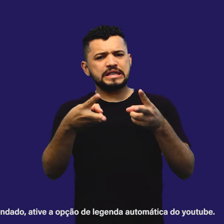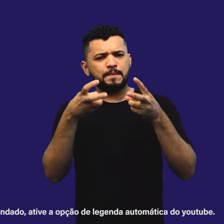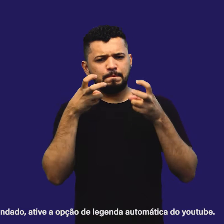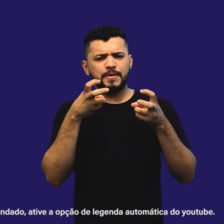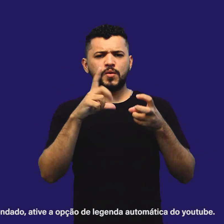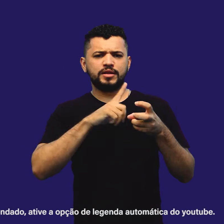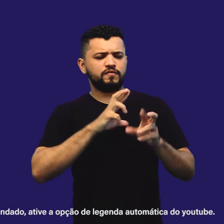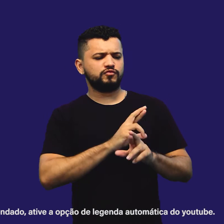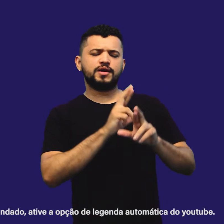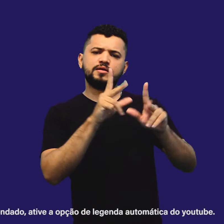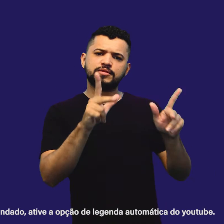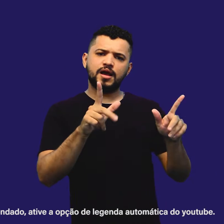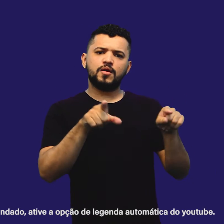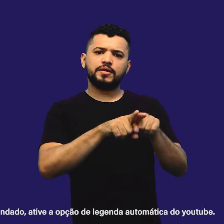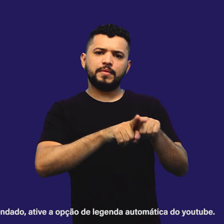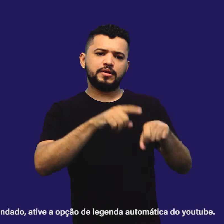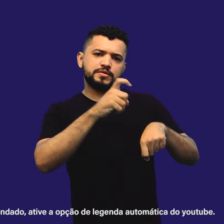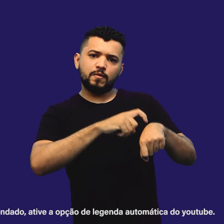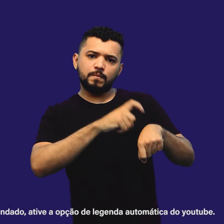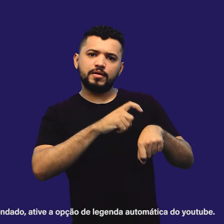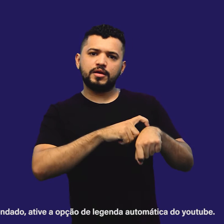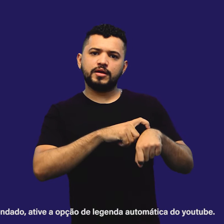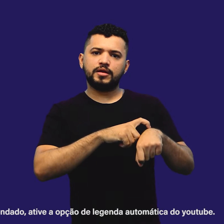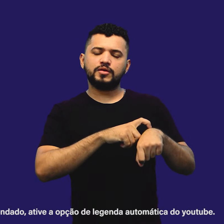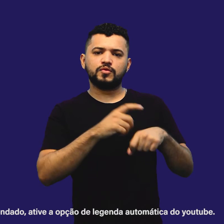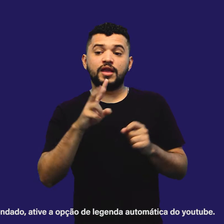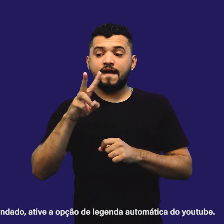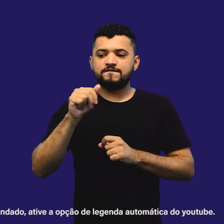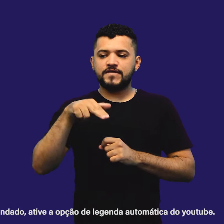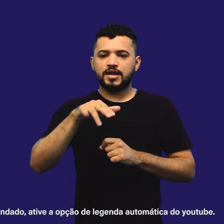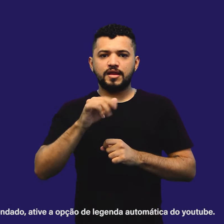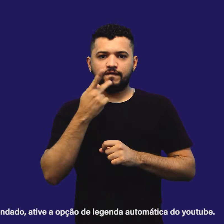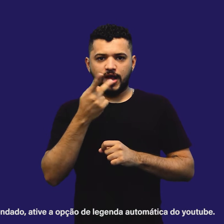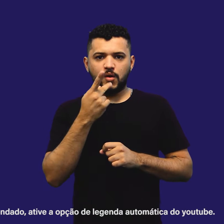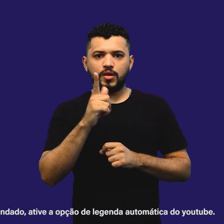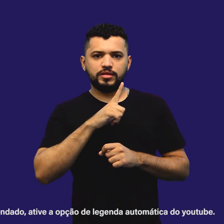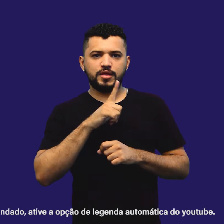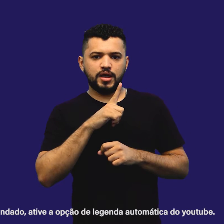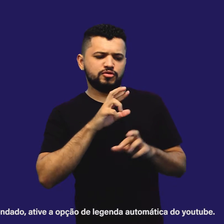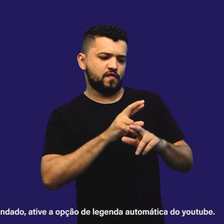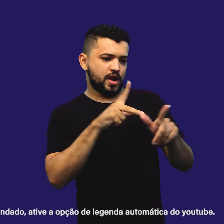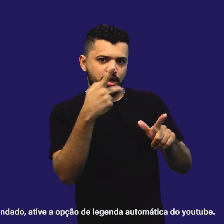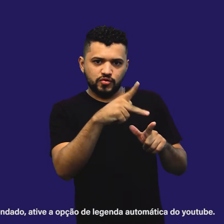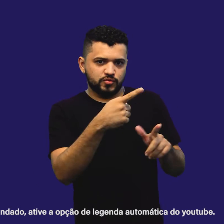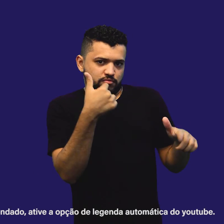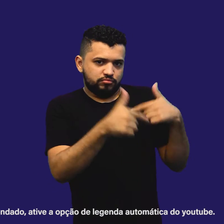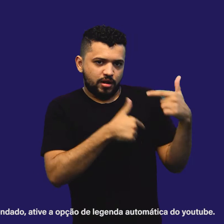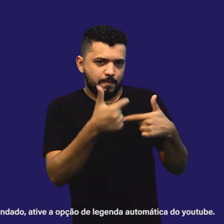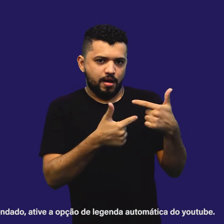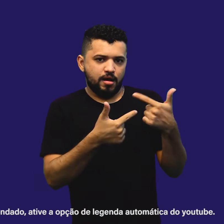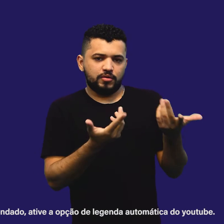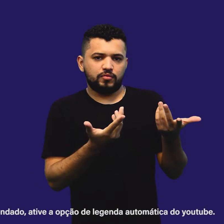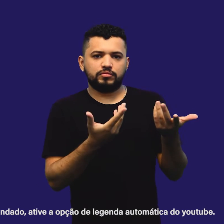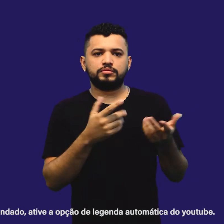esse diferencial, esse cenário, inclusive, que a Vani acabou de falar, tem feito diferença no seu negócio? Algo mais afetivo, mais